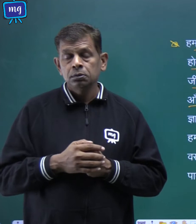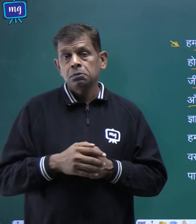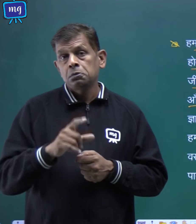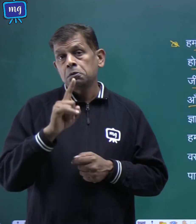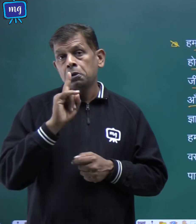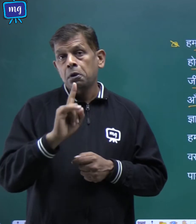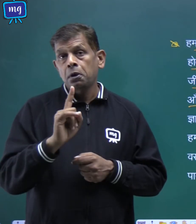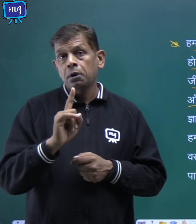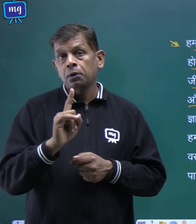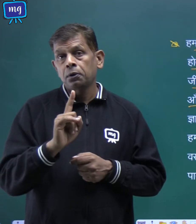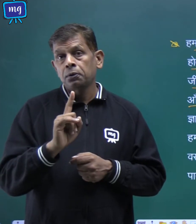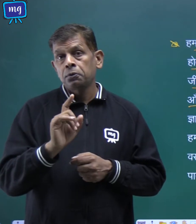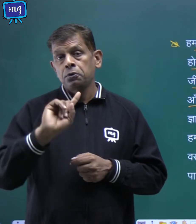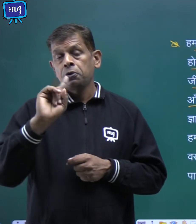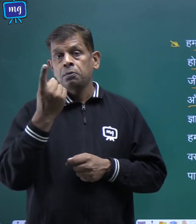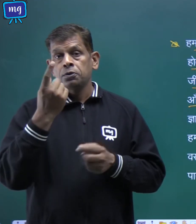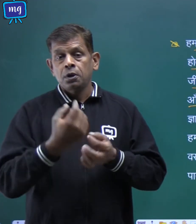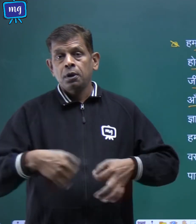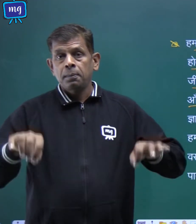एक सबसे महत्वपूर्ण